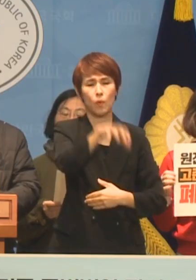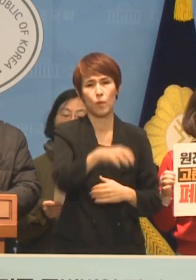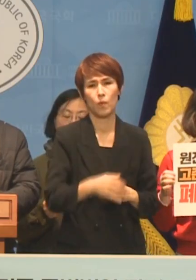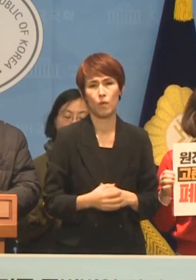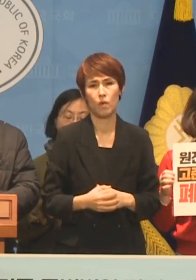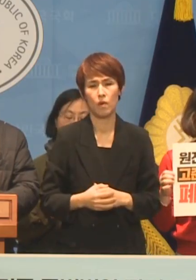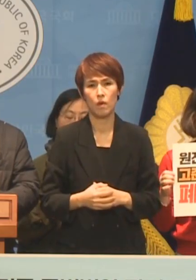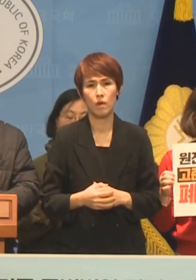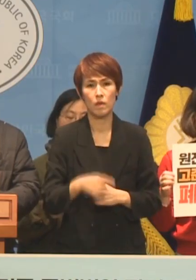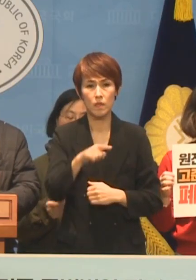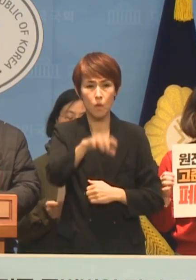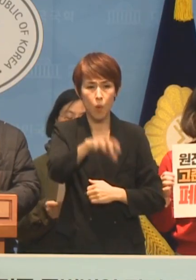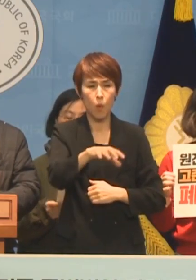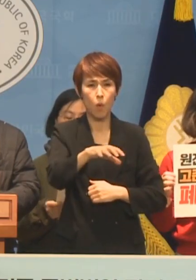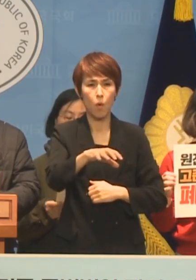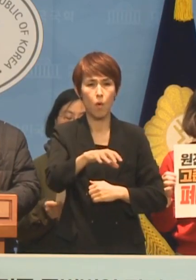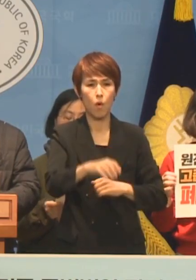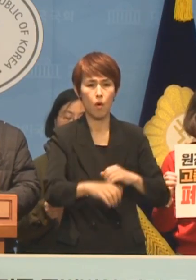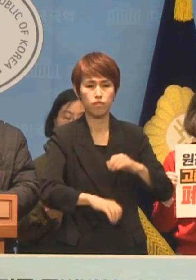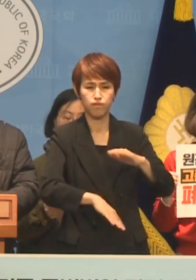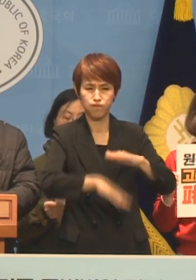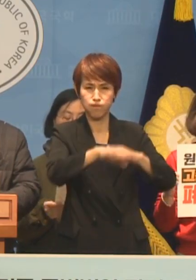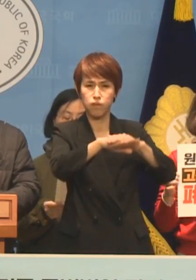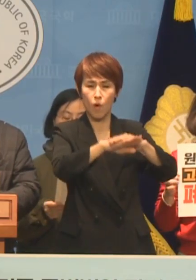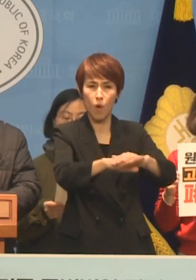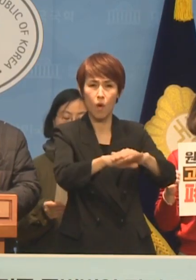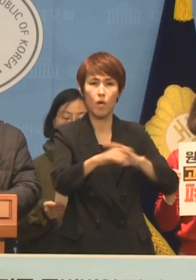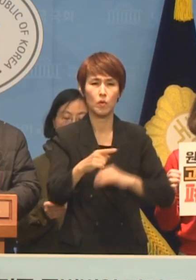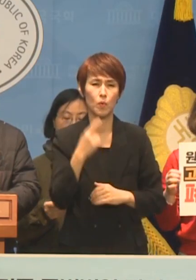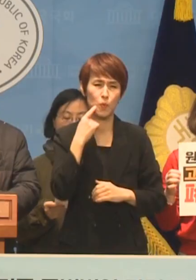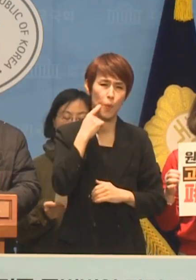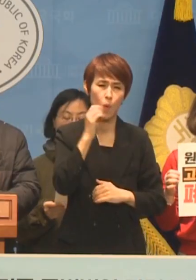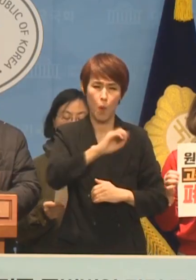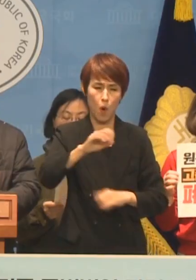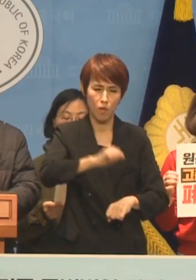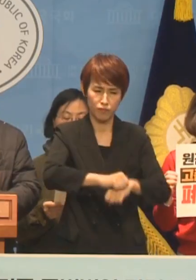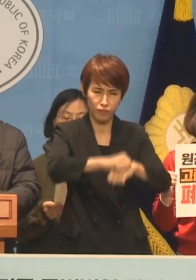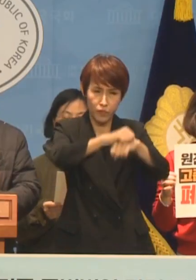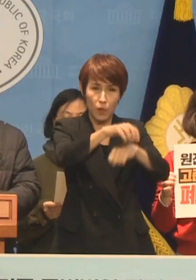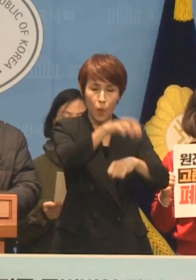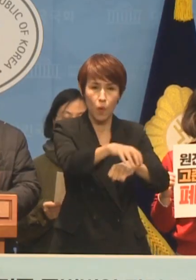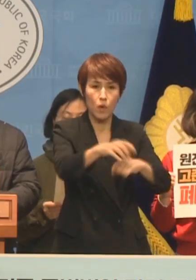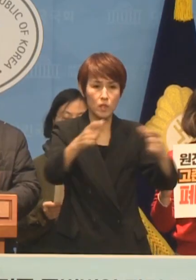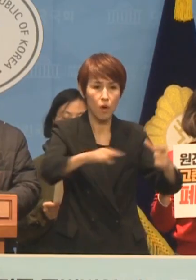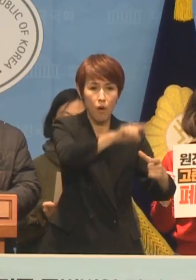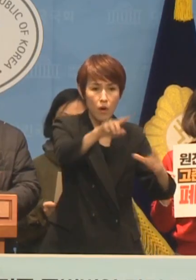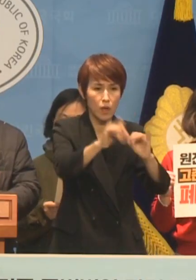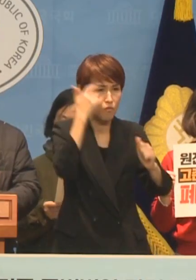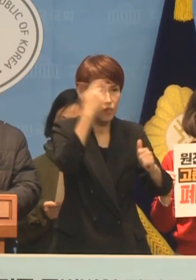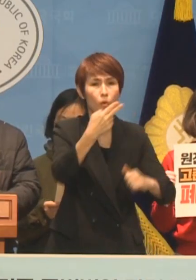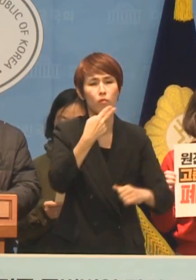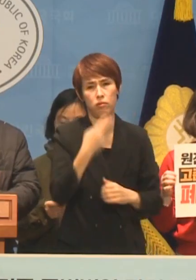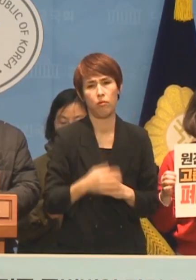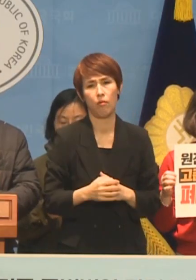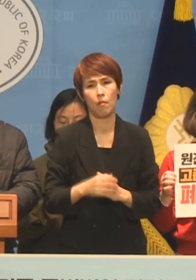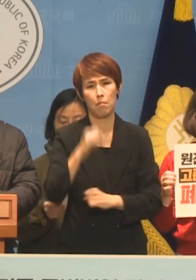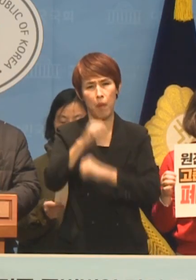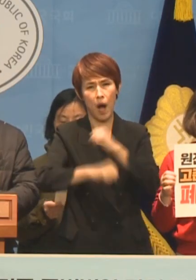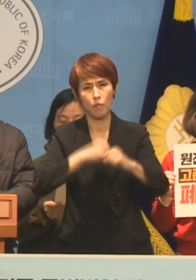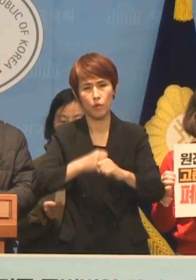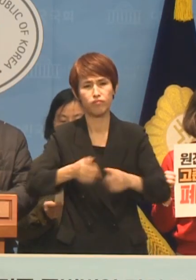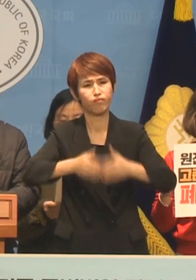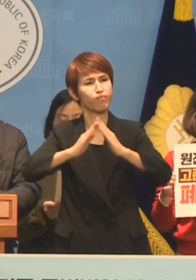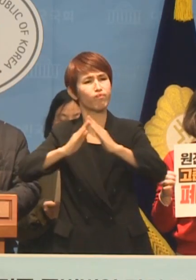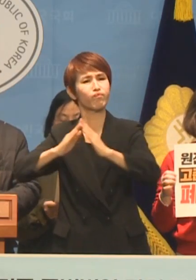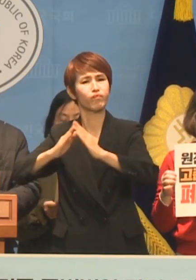법안은 부진해 저장시설이 위험천만한 고준위 신규 핵시설임에도 지역 주민들의 의사와 상관없이 일방적으로 건설할